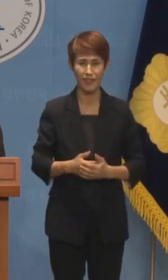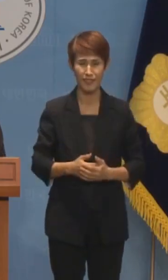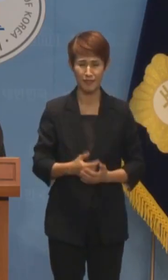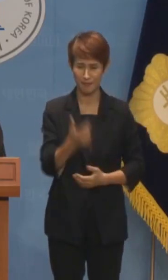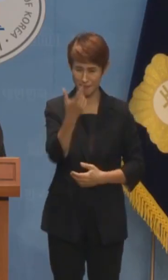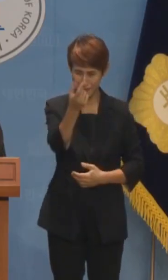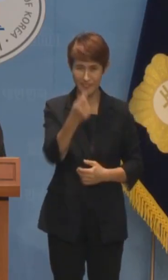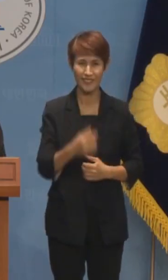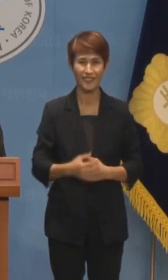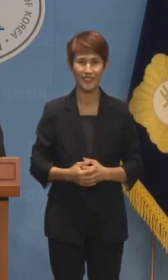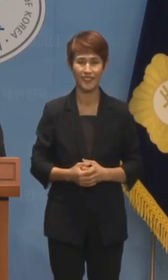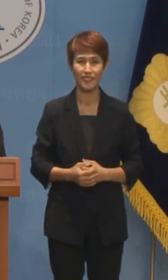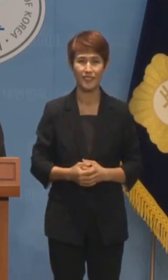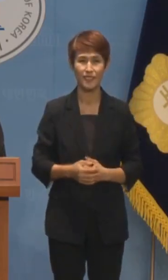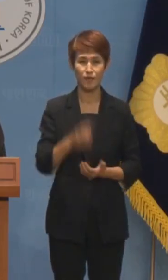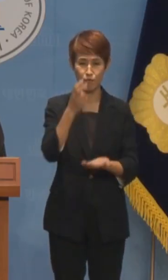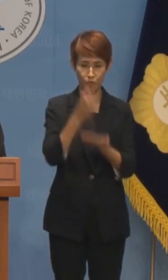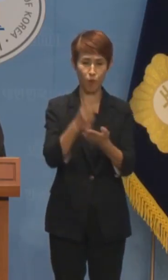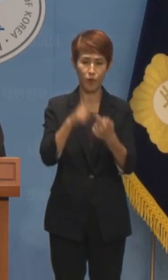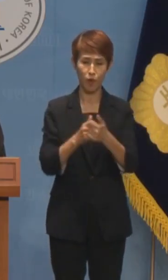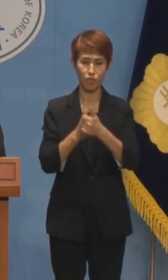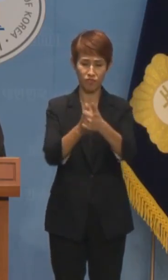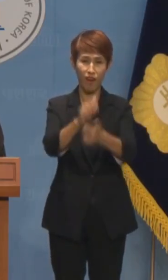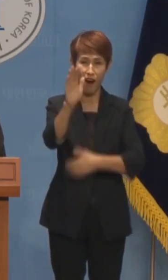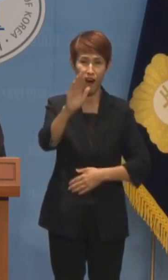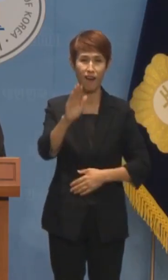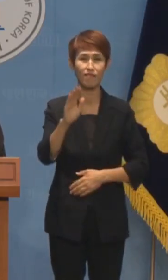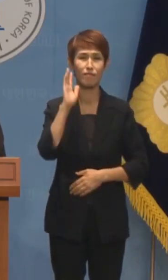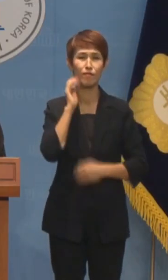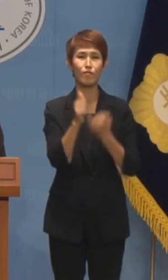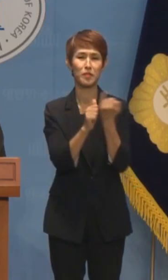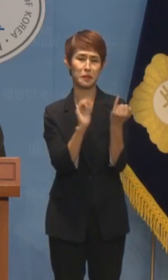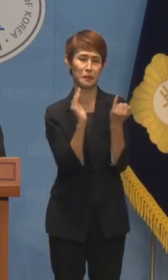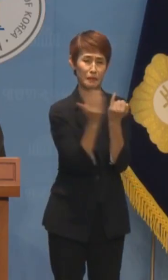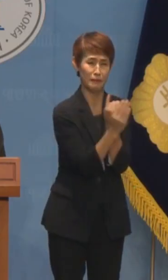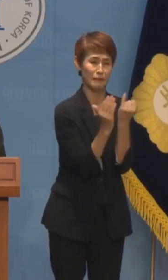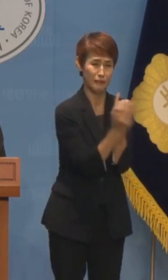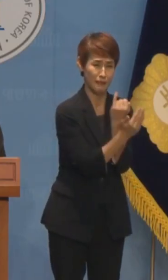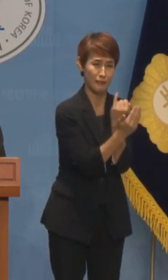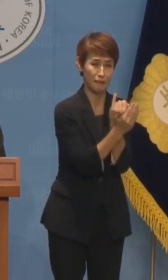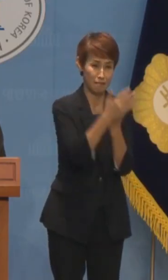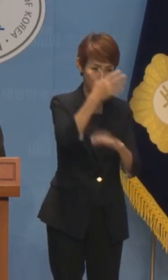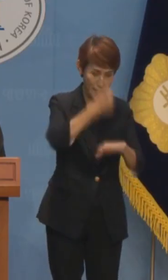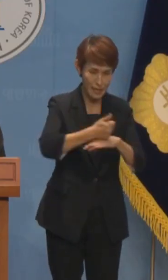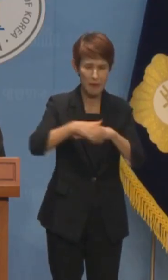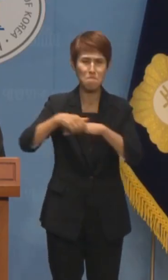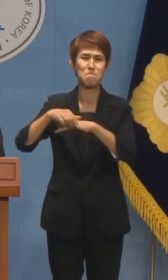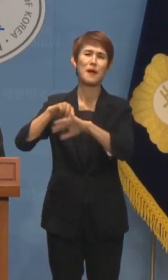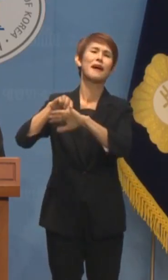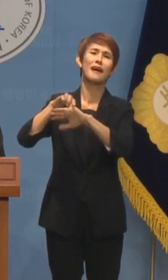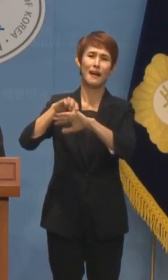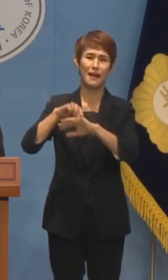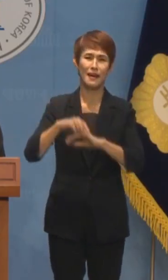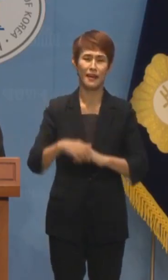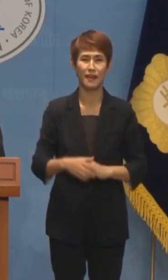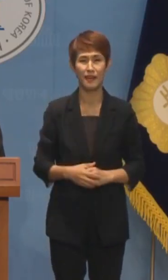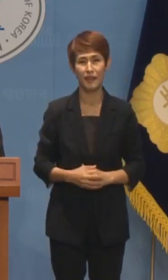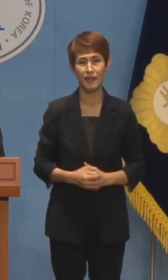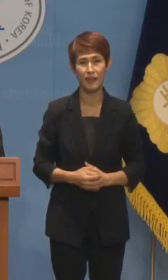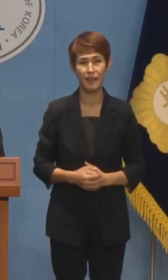당연합니다. 법대로 처리하지 않고 김건희 여사 지키기에 급급하니 앞뒤 이치가 맞지